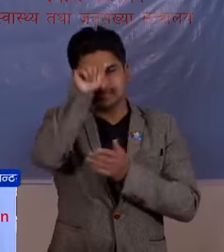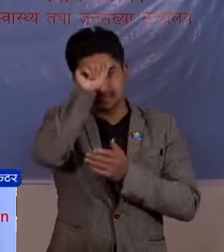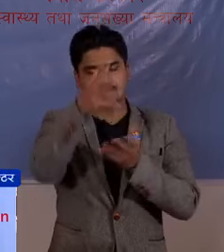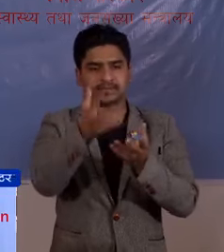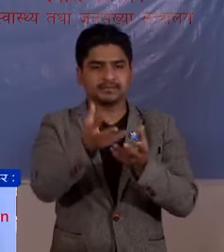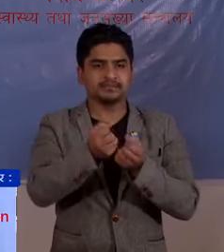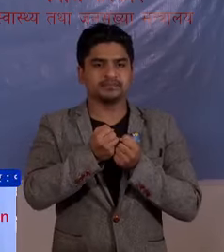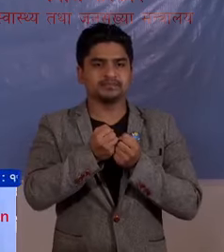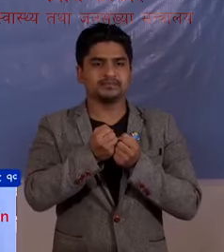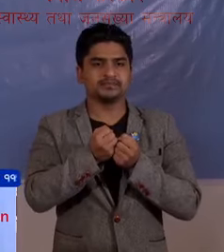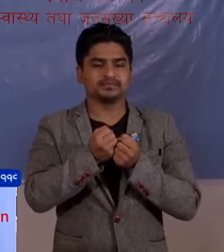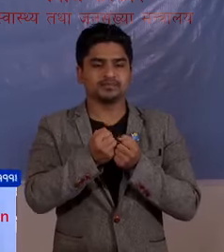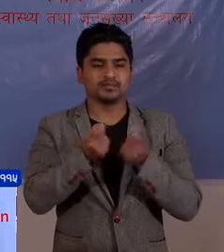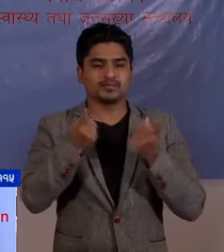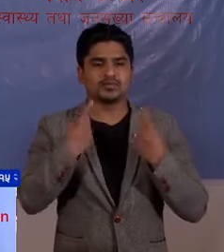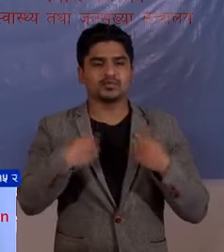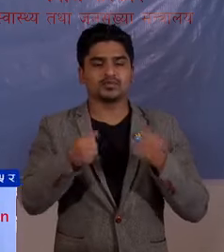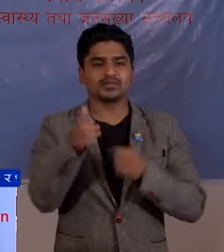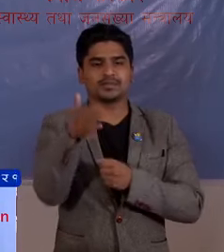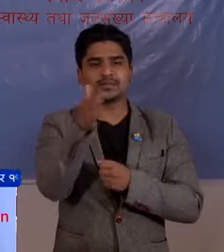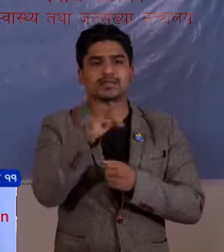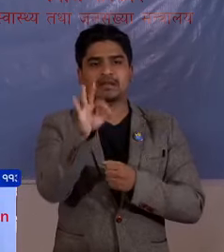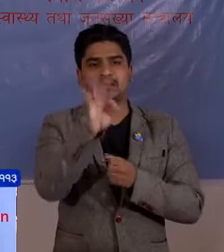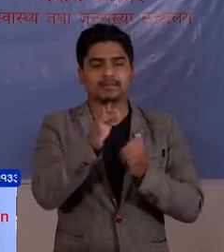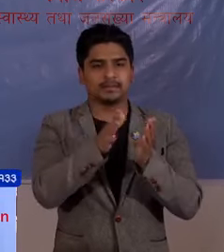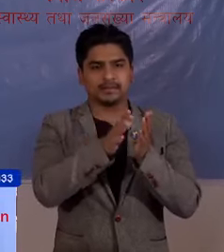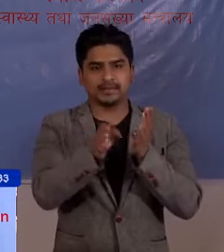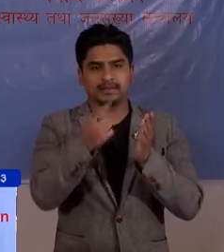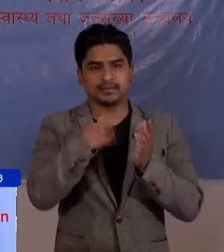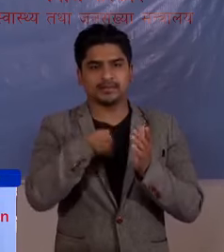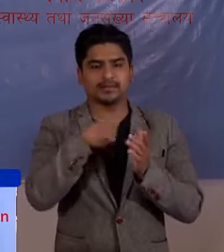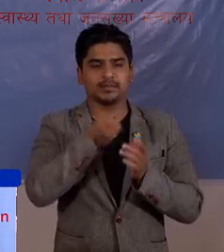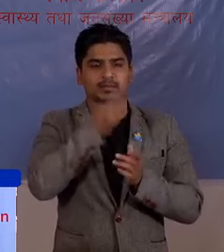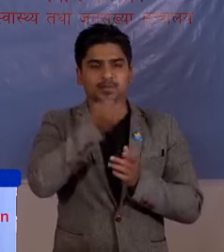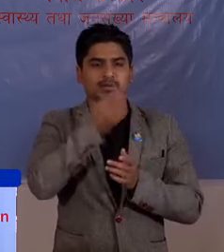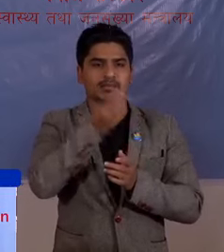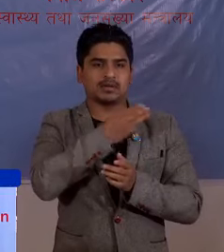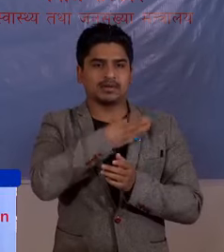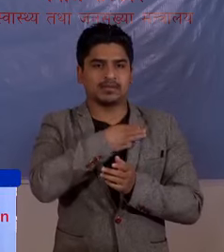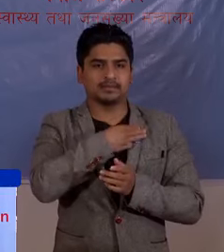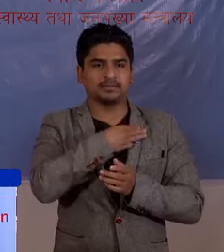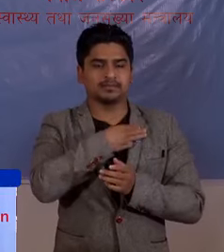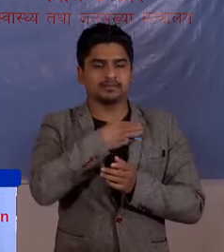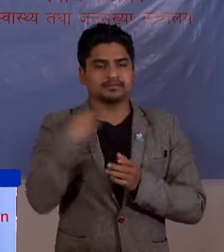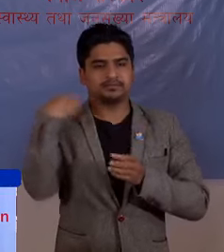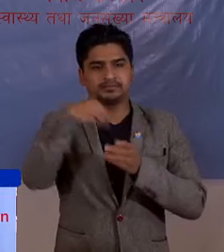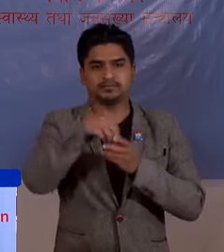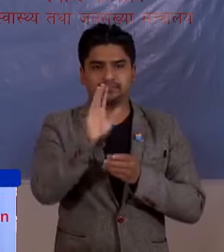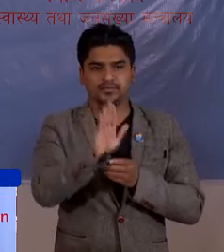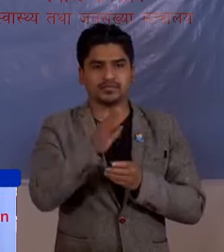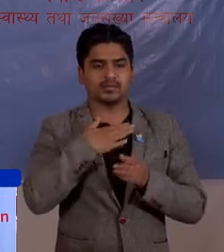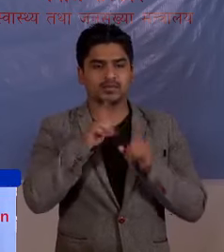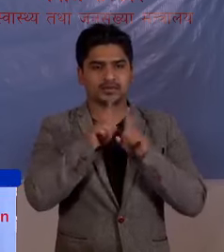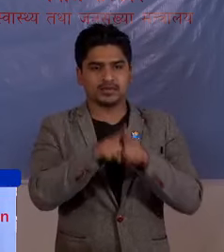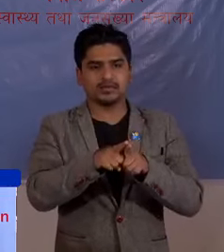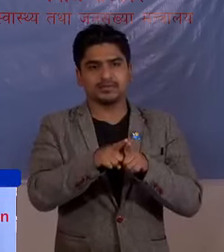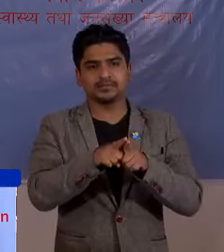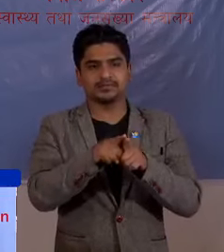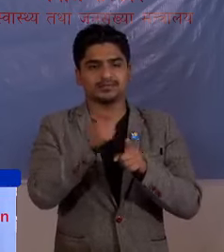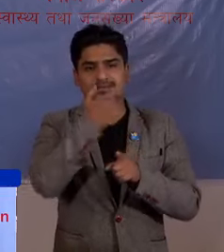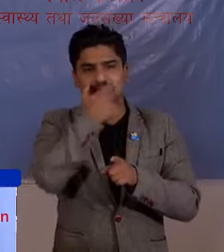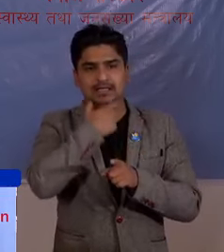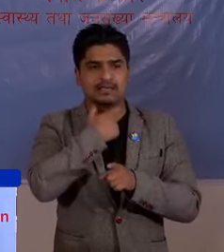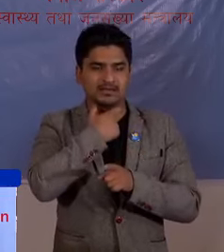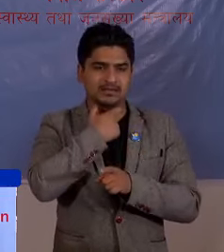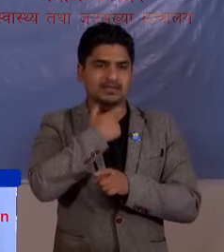अपडेट लिएर स्वास्थ्य तथा जनसङ्ख्या मन्त्रालयको तर्फबाट म प्रवक्ता उपस्थित छु। मेरो साथमा हुनुहुन्छ सागर